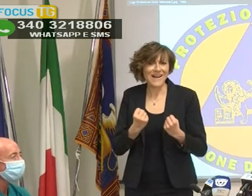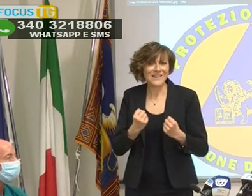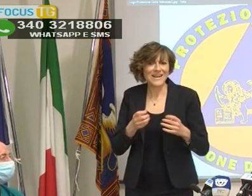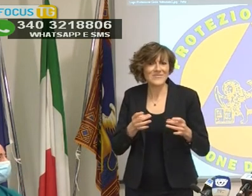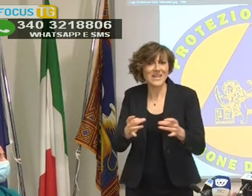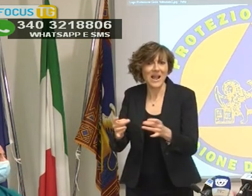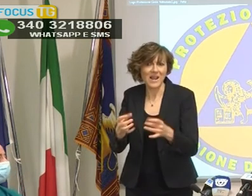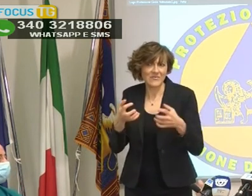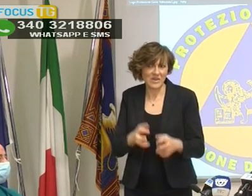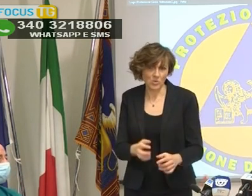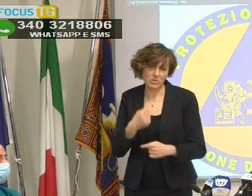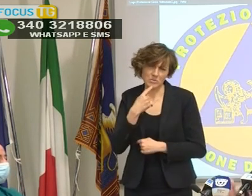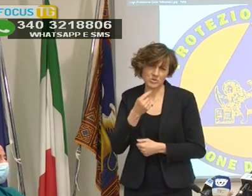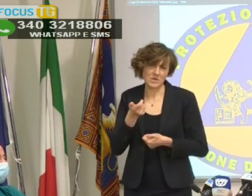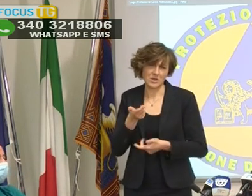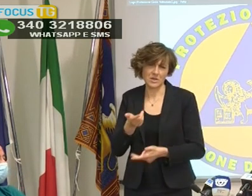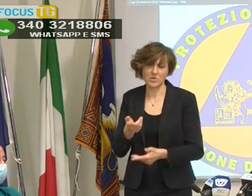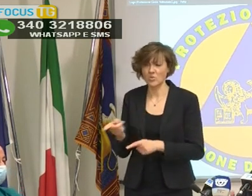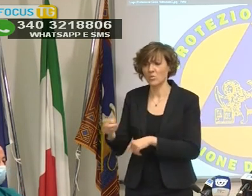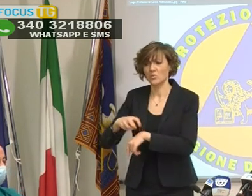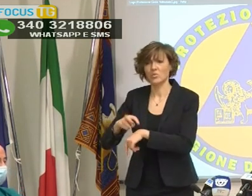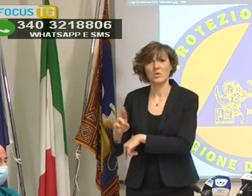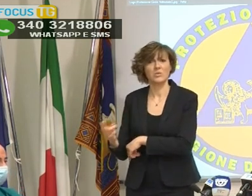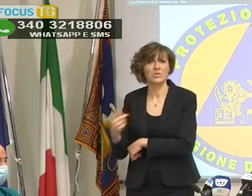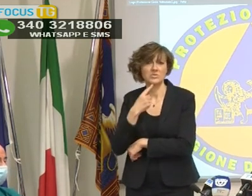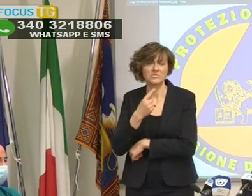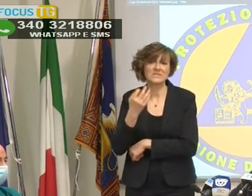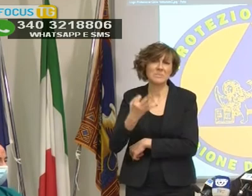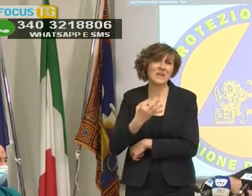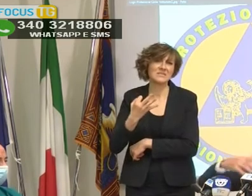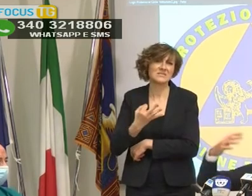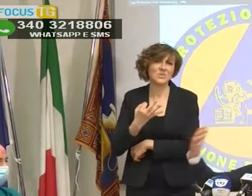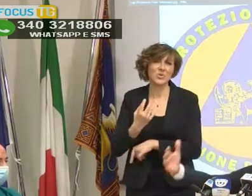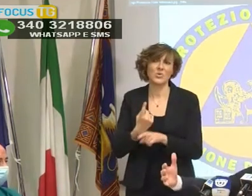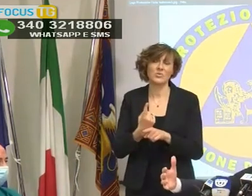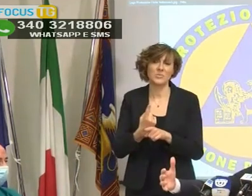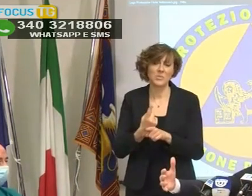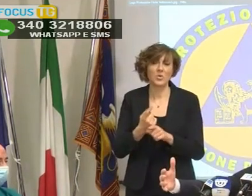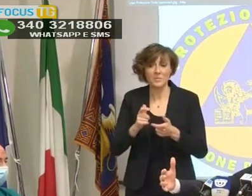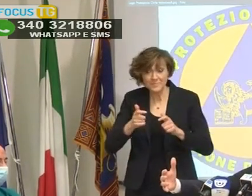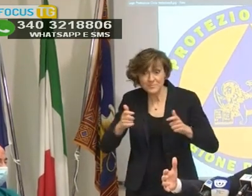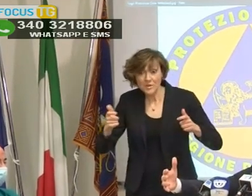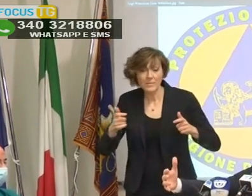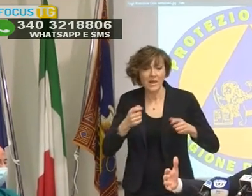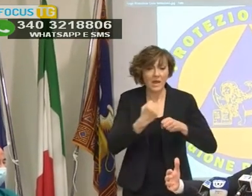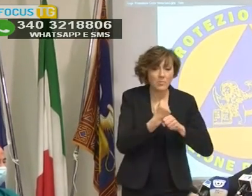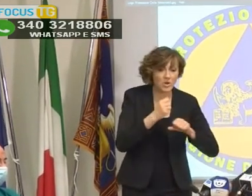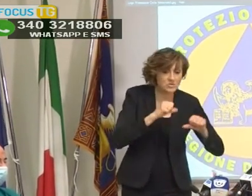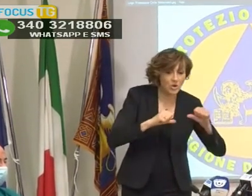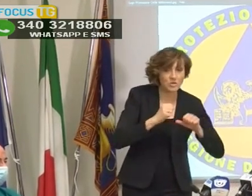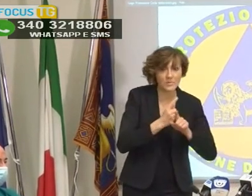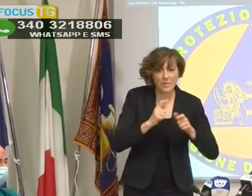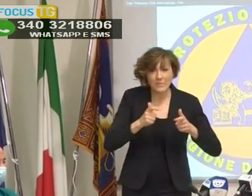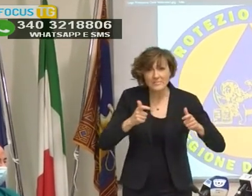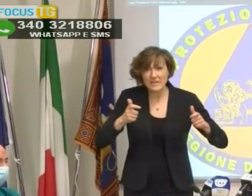virale inferiore, l'abbiamo detto, il dottor Rigoli diceva ma spesso si debbono fare tante amplificazioni in laboratorio per trovarlo, e